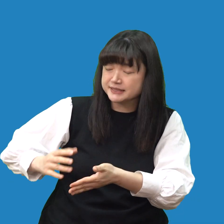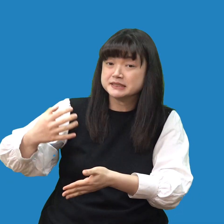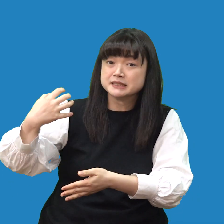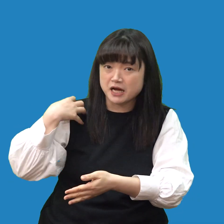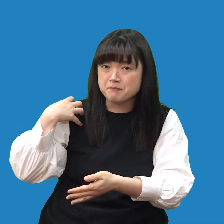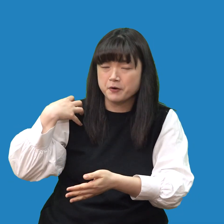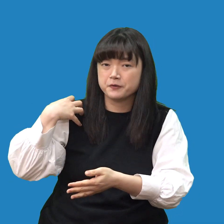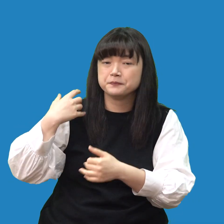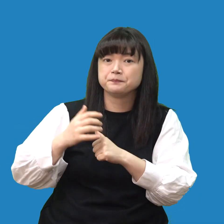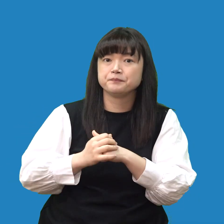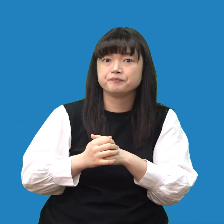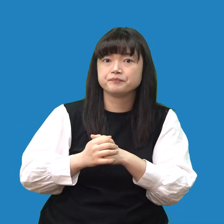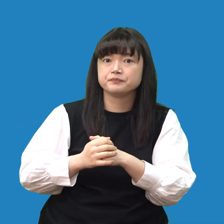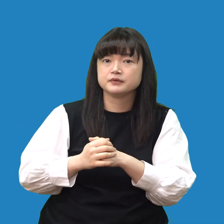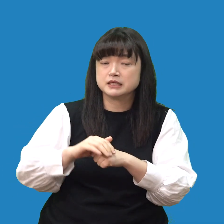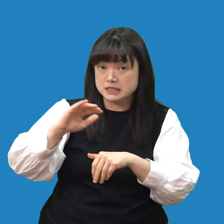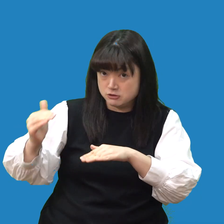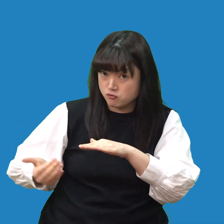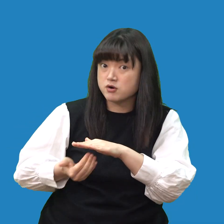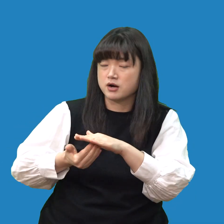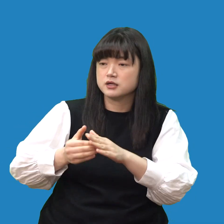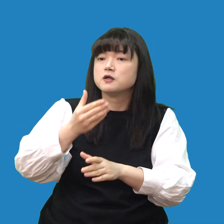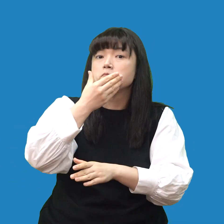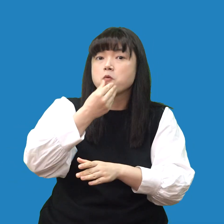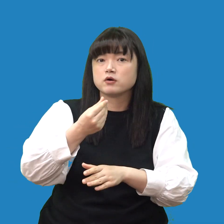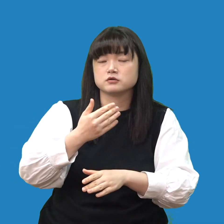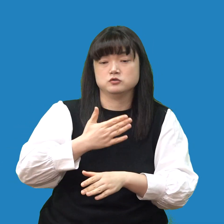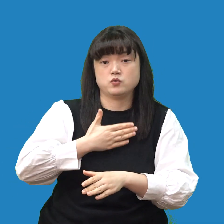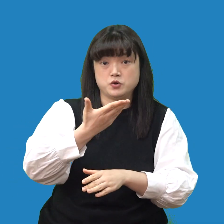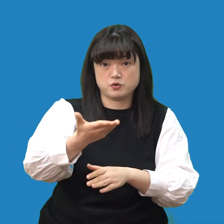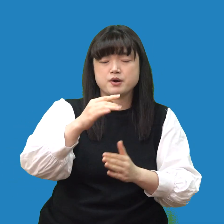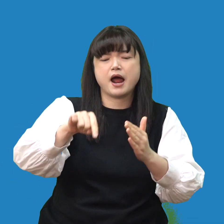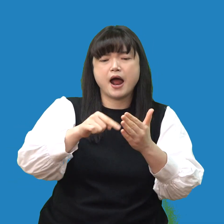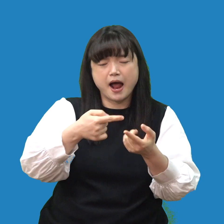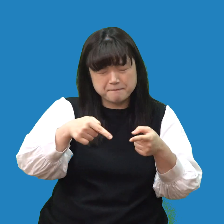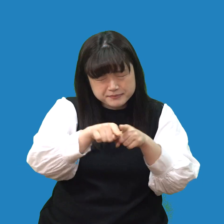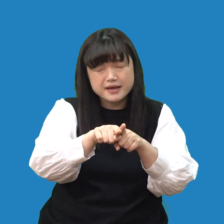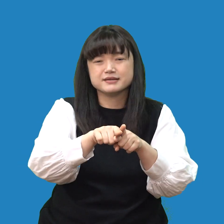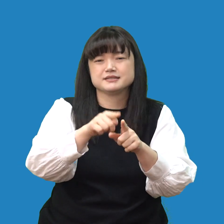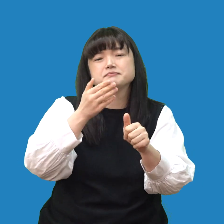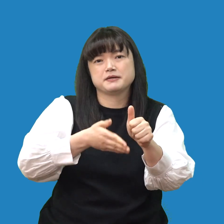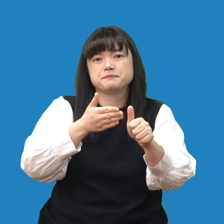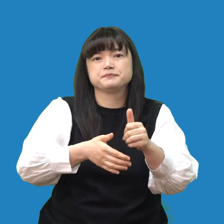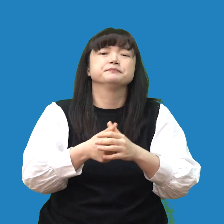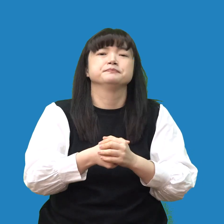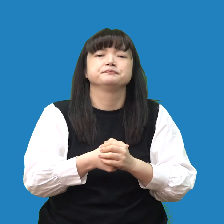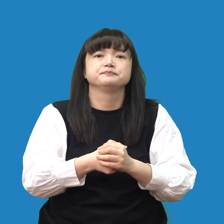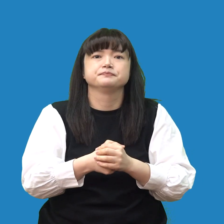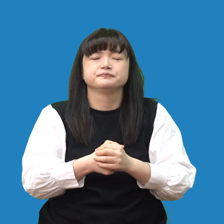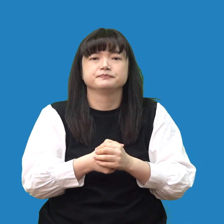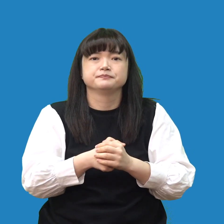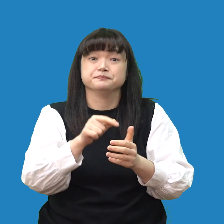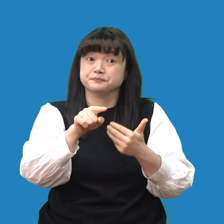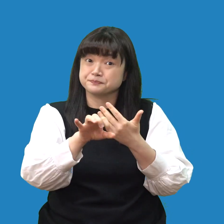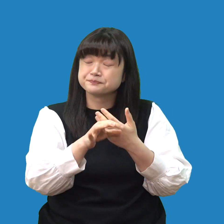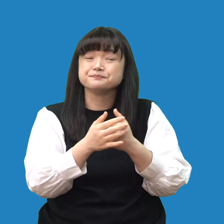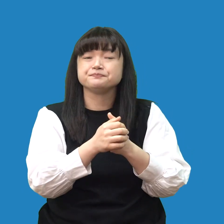사명을 참 이루어 나가는 복이 저와 여러분 가운데 함께 하시기 바랍니다. 자,